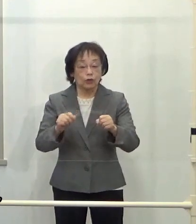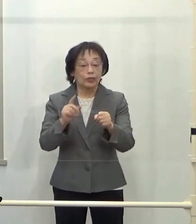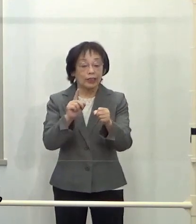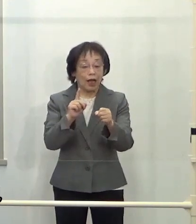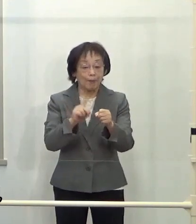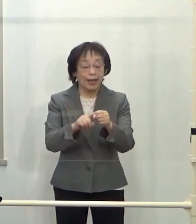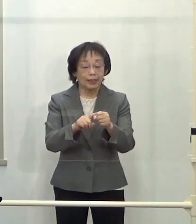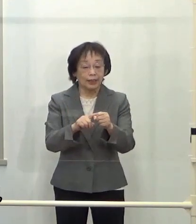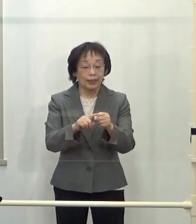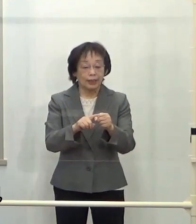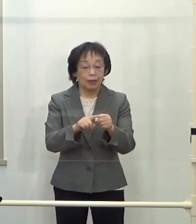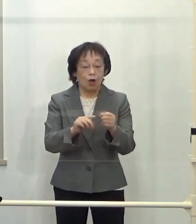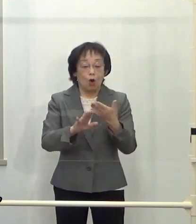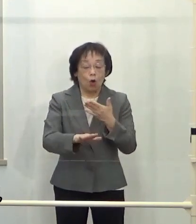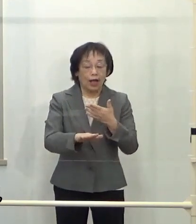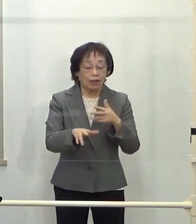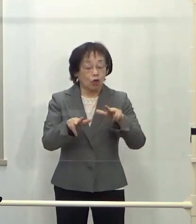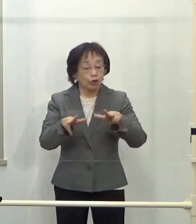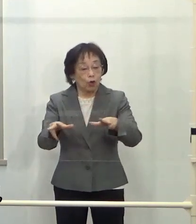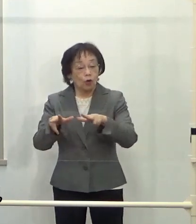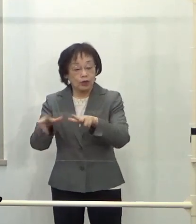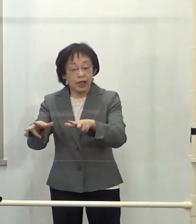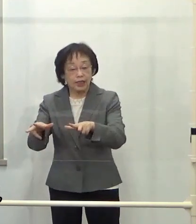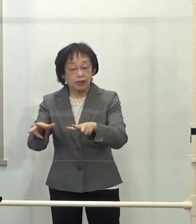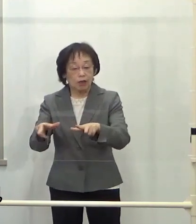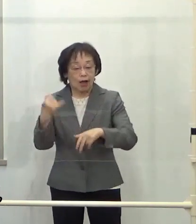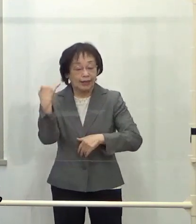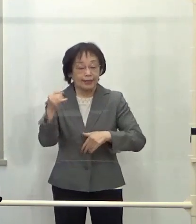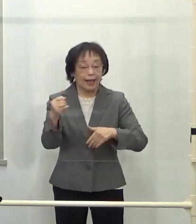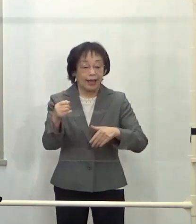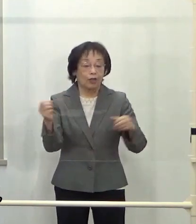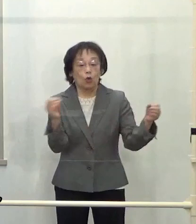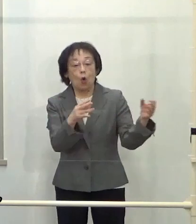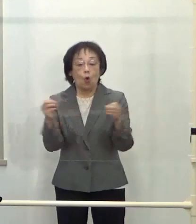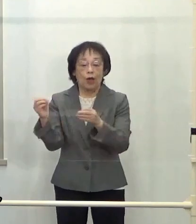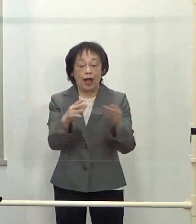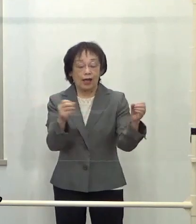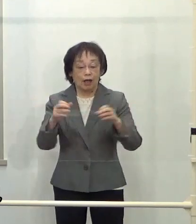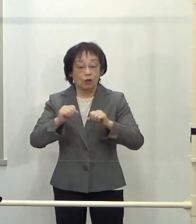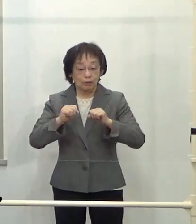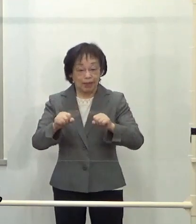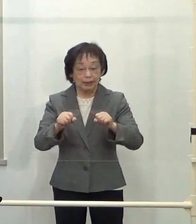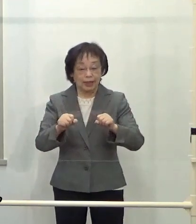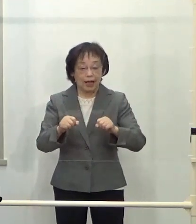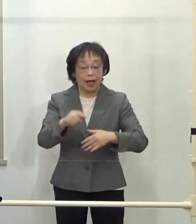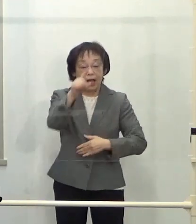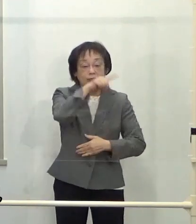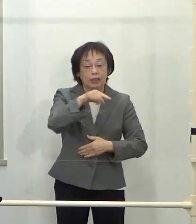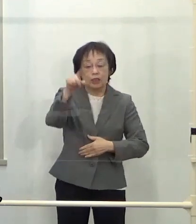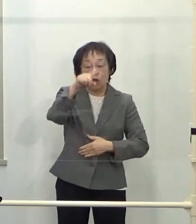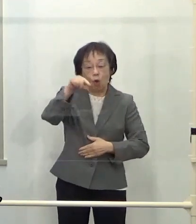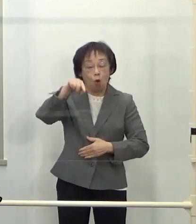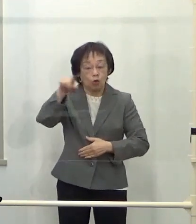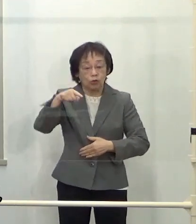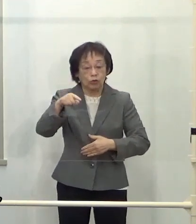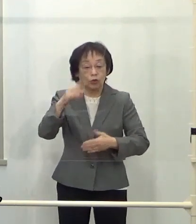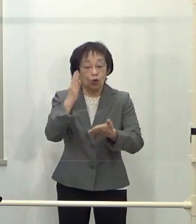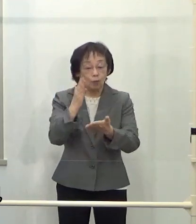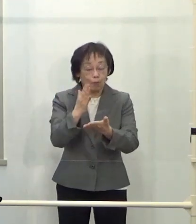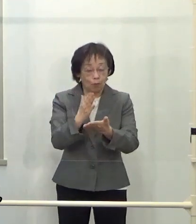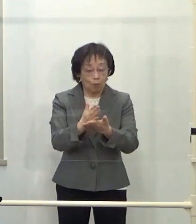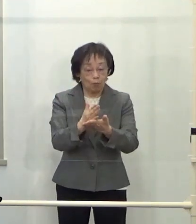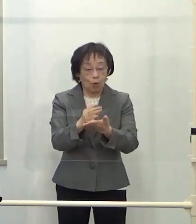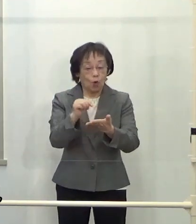を深めて努力をしておりますけれども、脱炭素で共同の取り組みというのはそれぞれの自治体にと